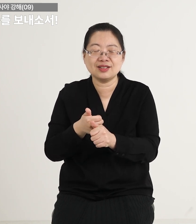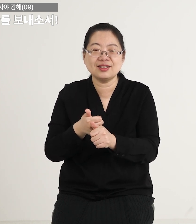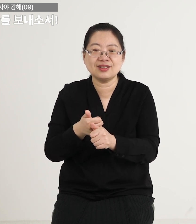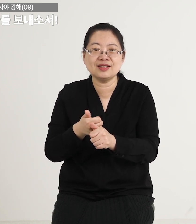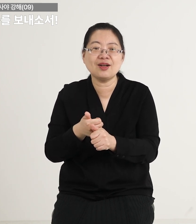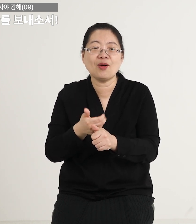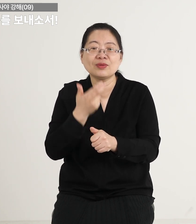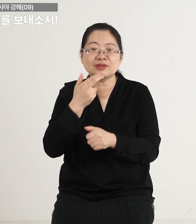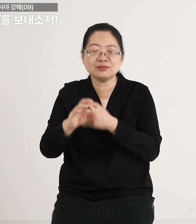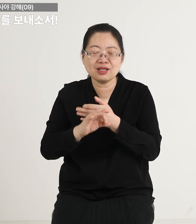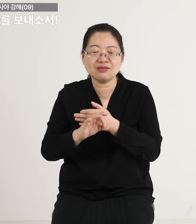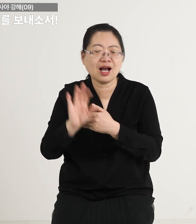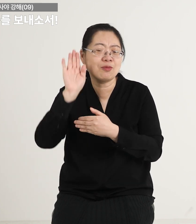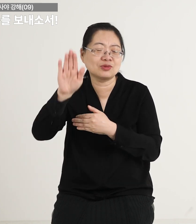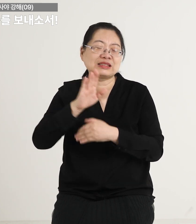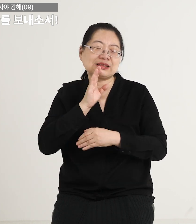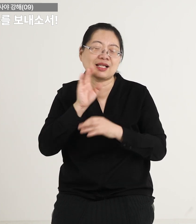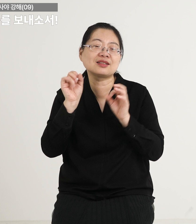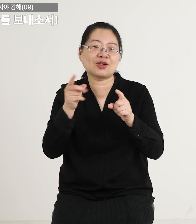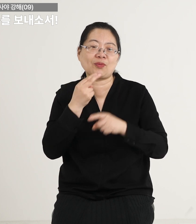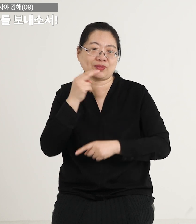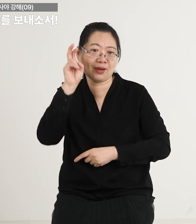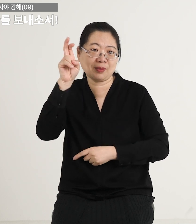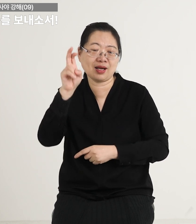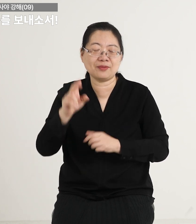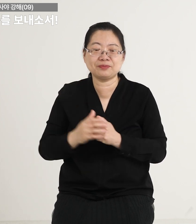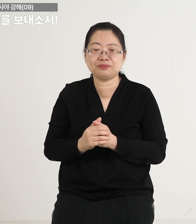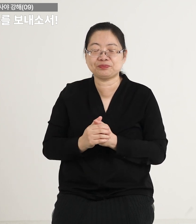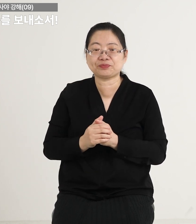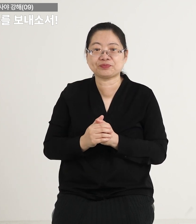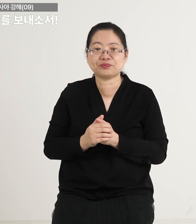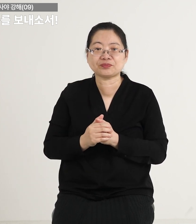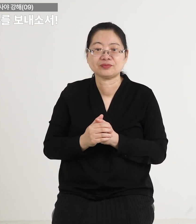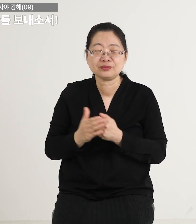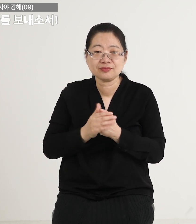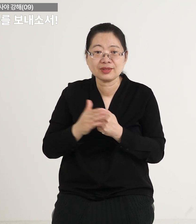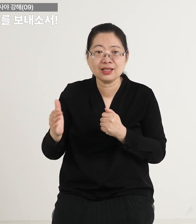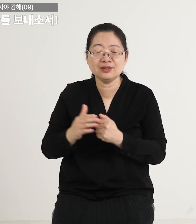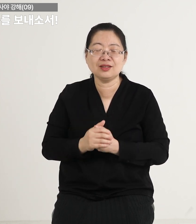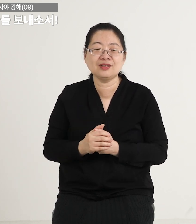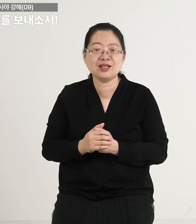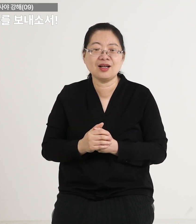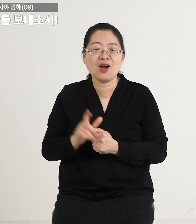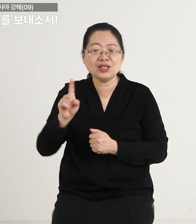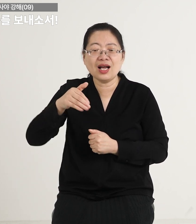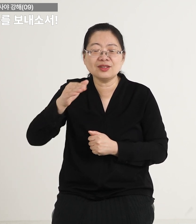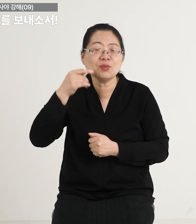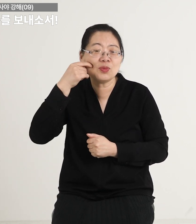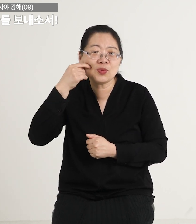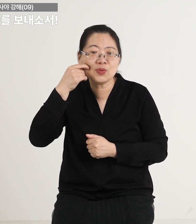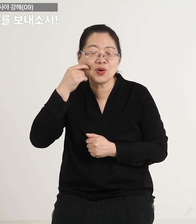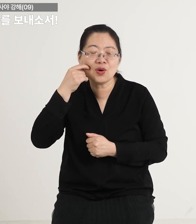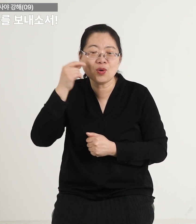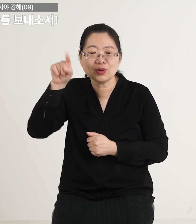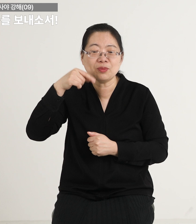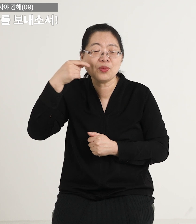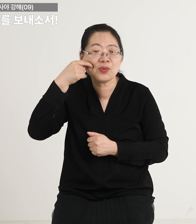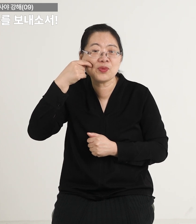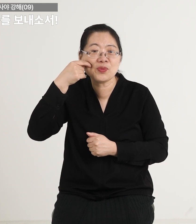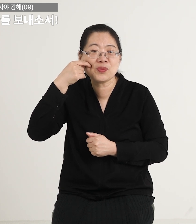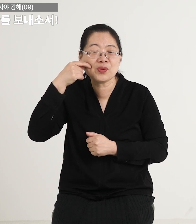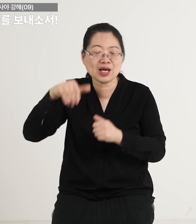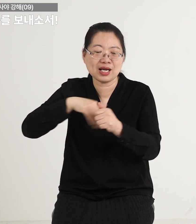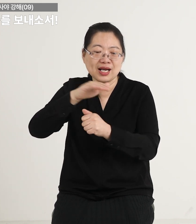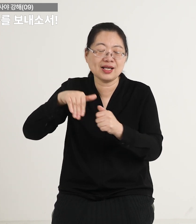기회는 없을지도 모른다. 그제서야 어디 갈 수도 없고 누가 올 수도 없는 상황에서 그제서야